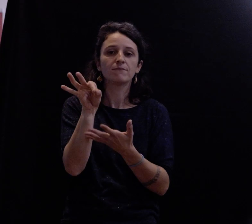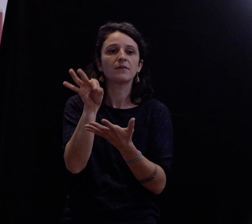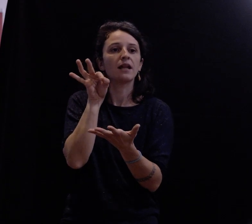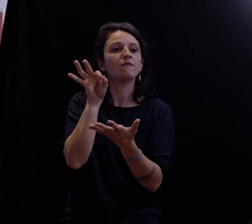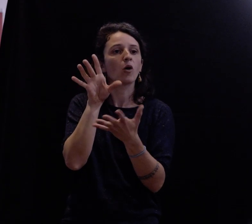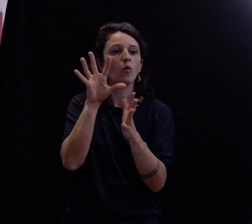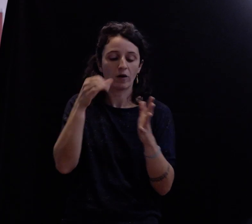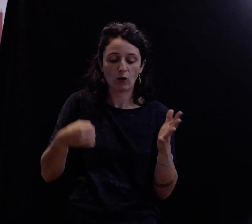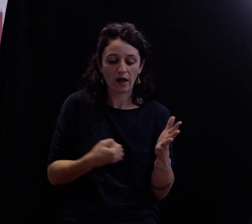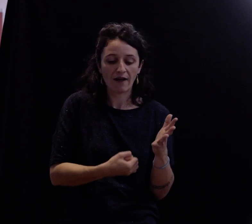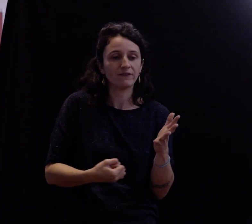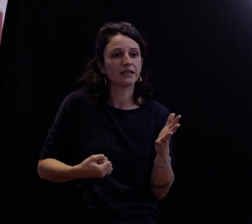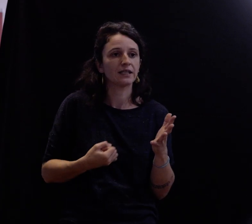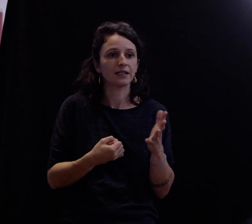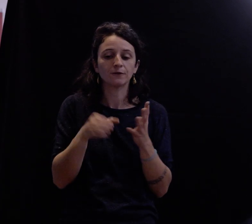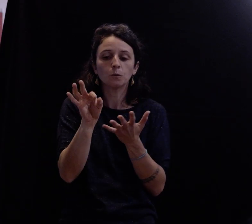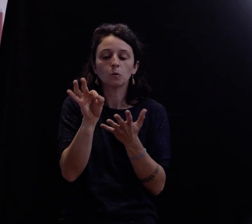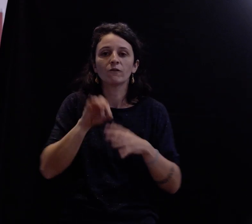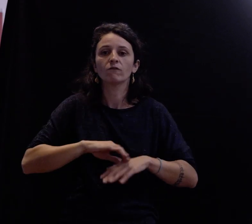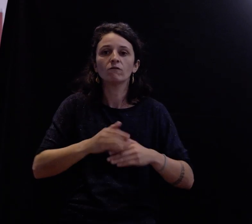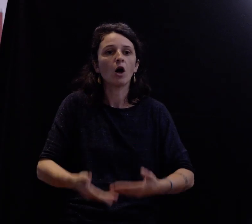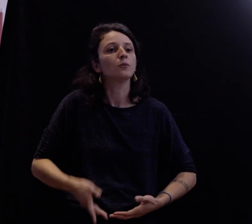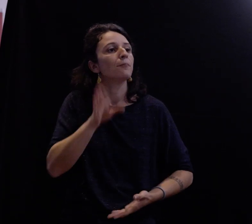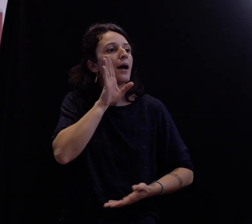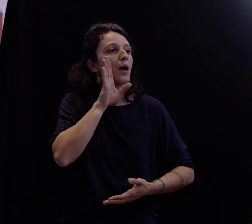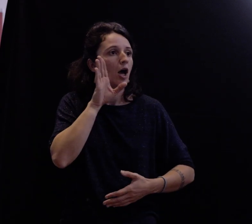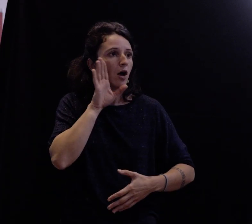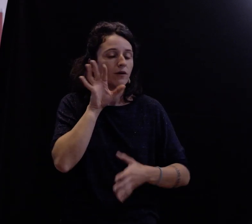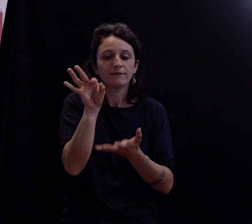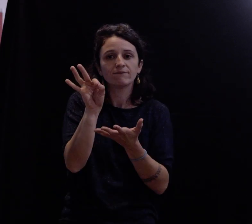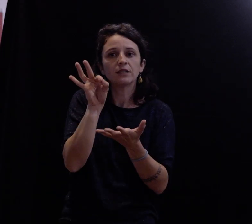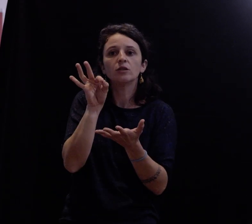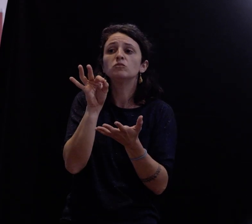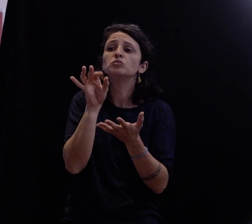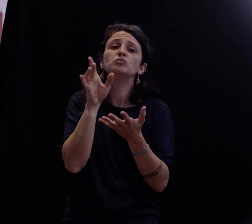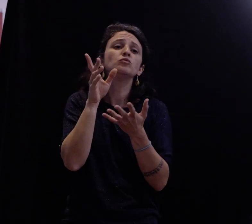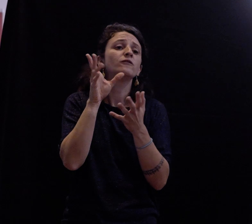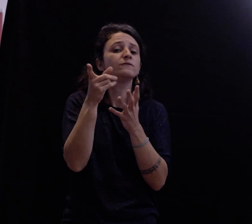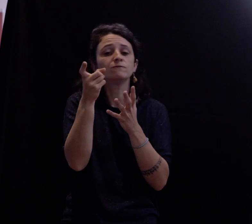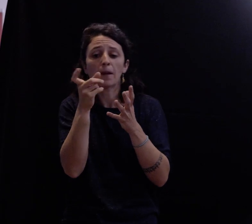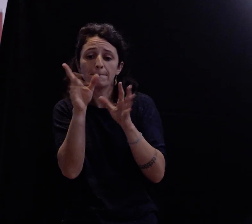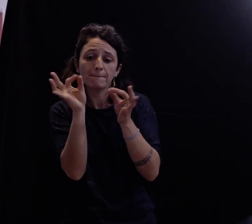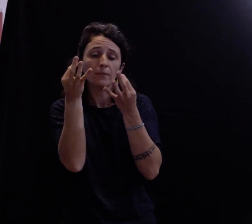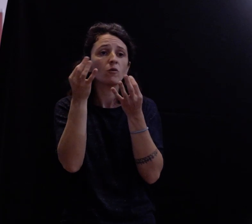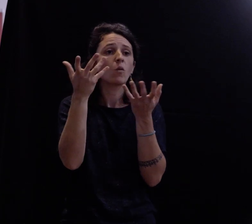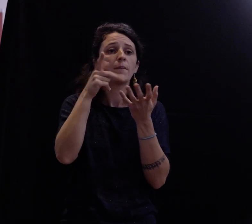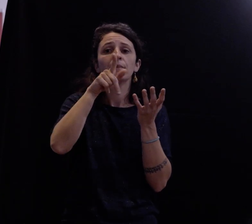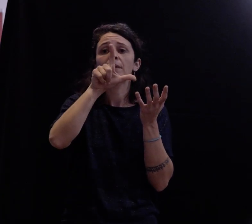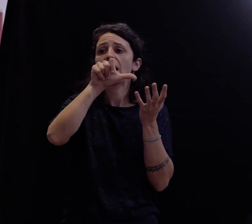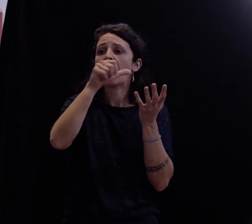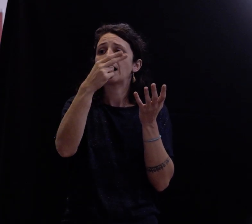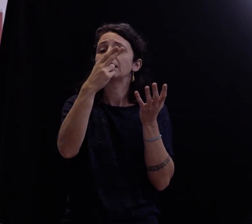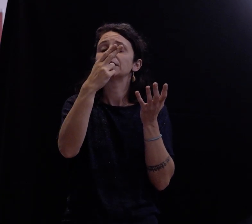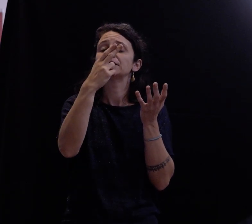faire un prélèvement à travers la paroi du ventre de la maman, où on va aller prélever un petit bout soit de placenta, soit de liquide